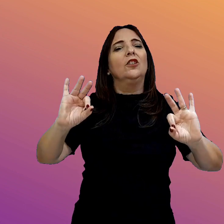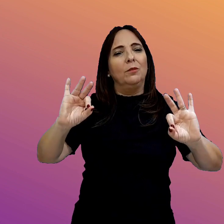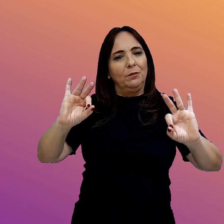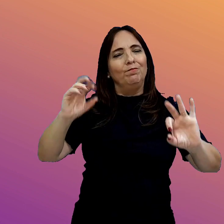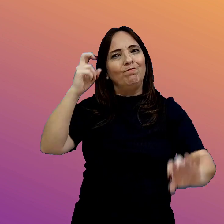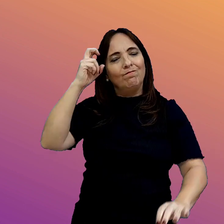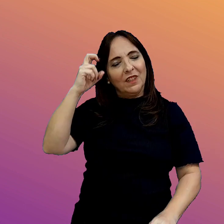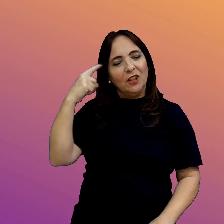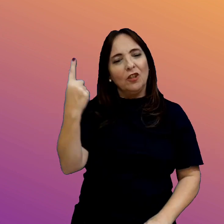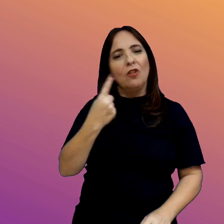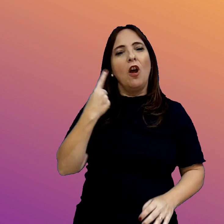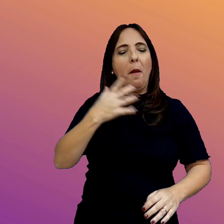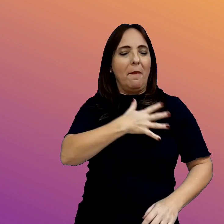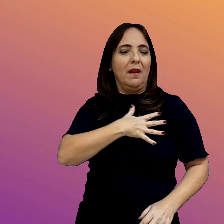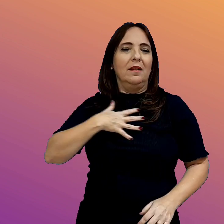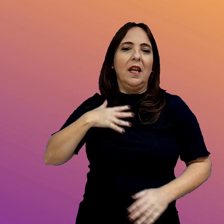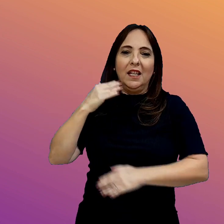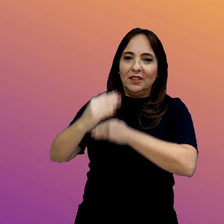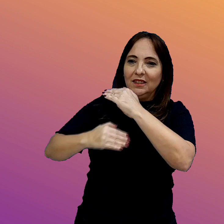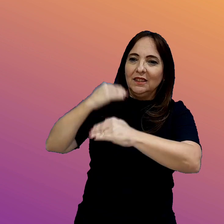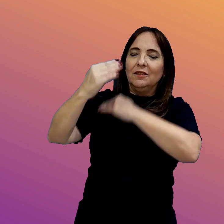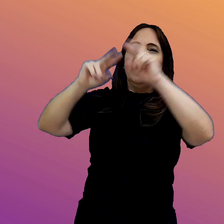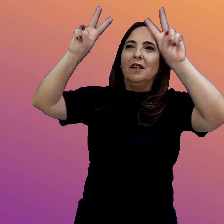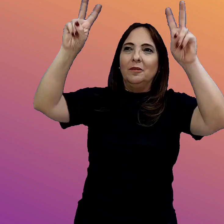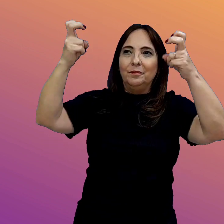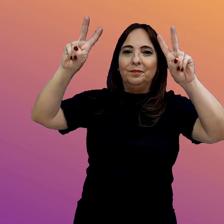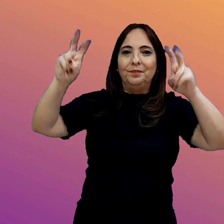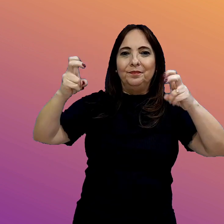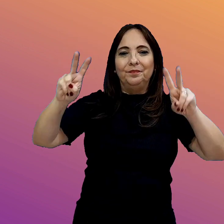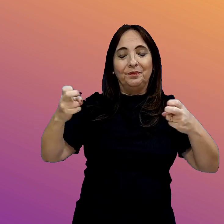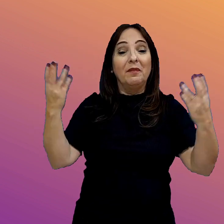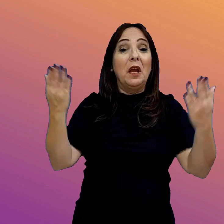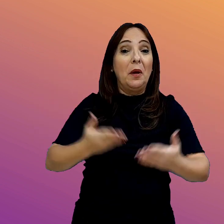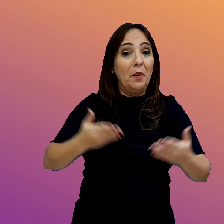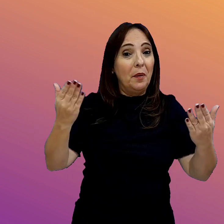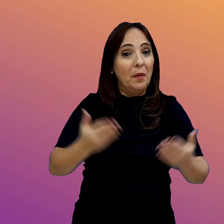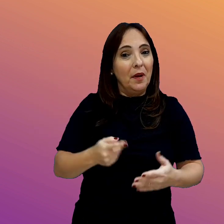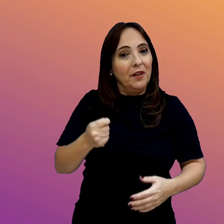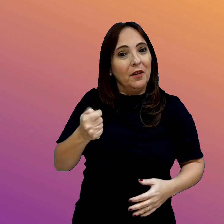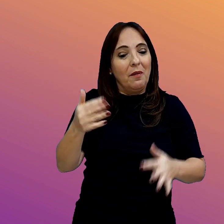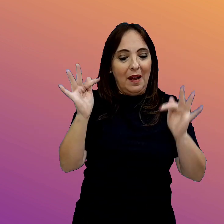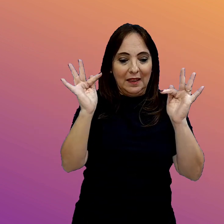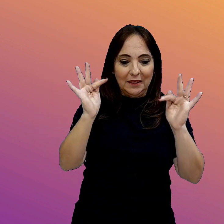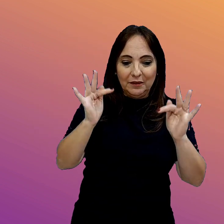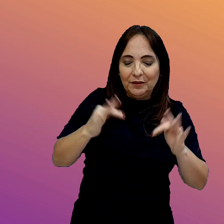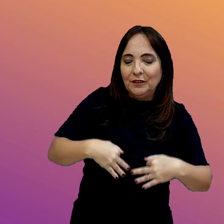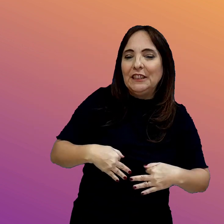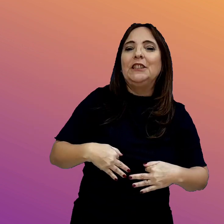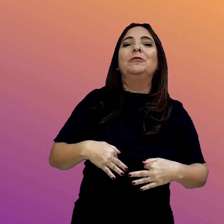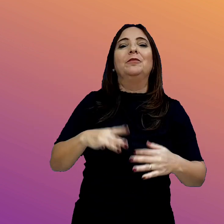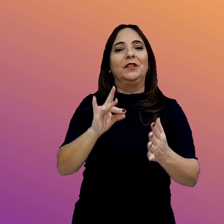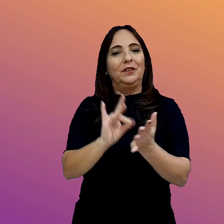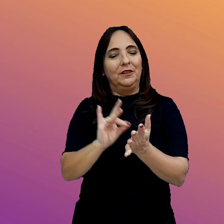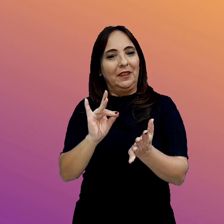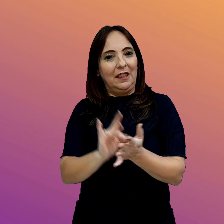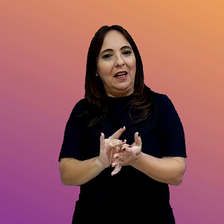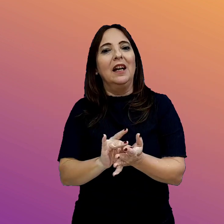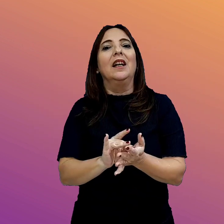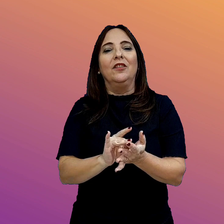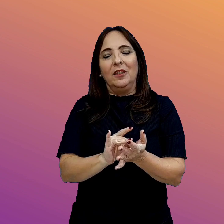Mas por hoje, a gente está caminhando aqui para o encerramento. Vou dar aí alguns segundos para